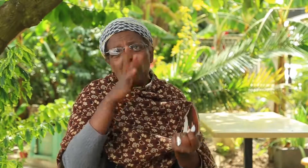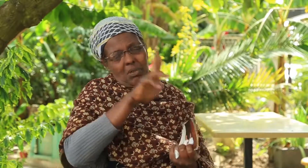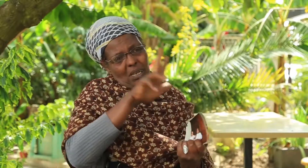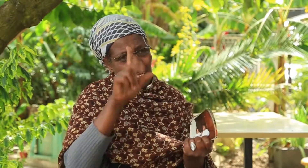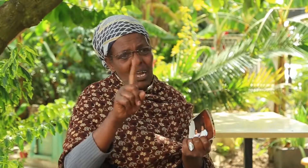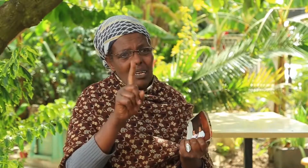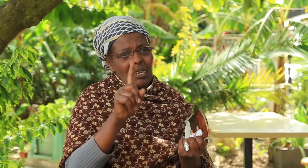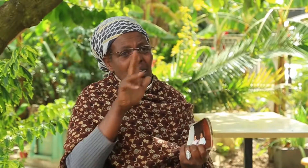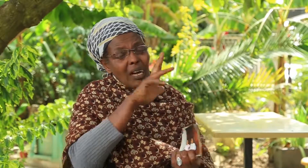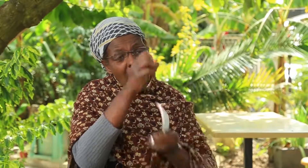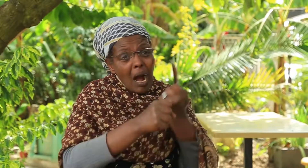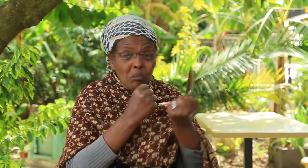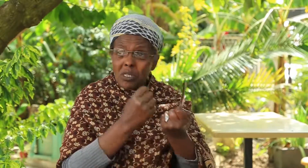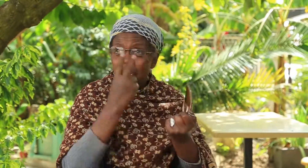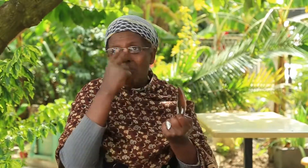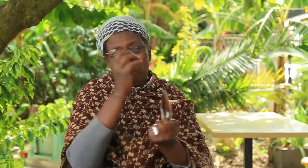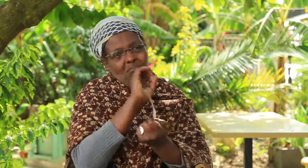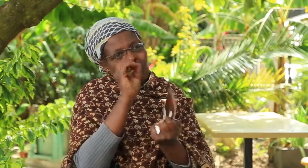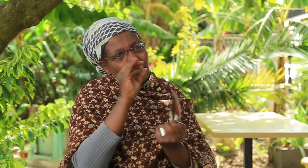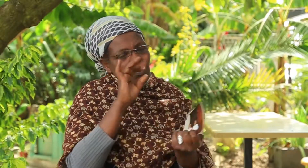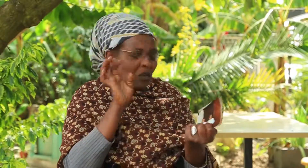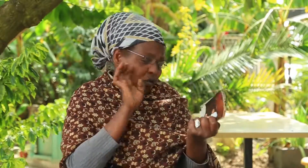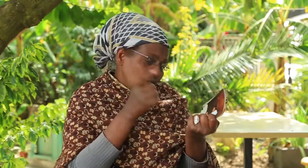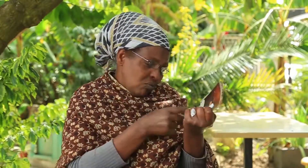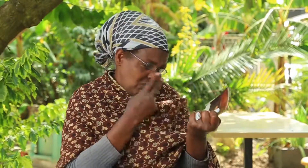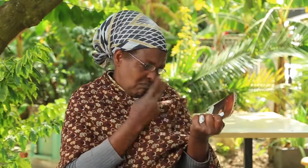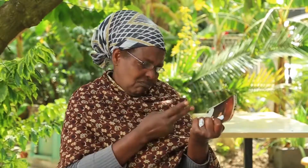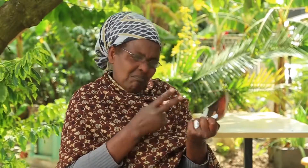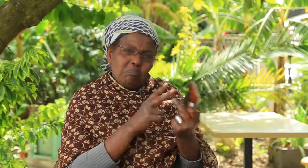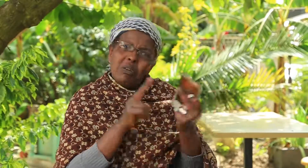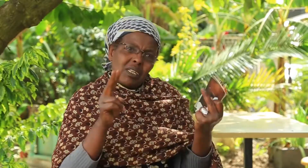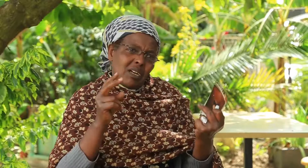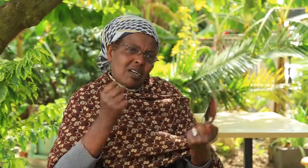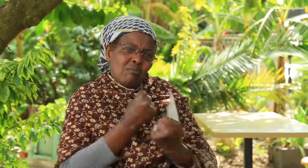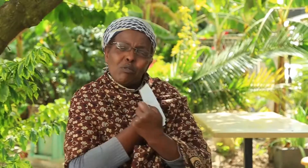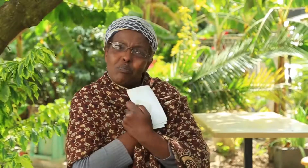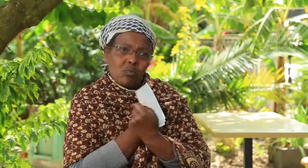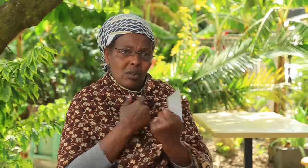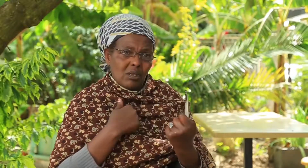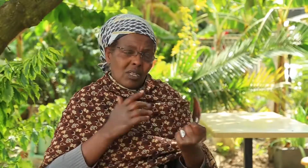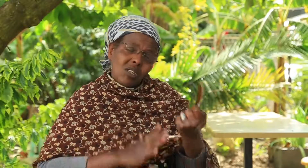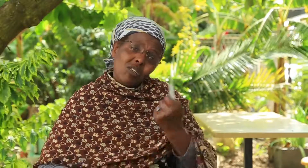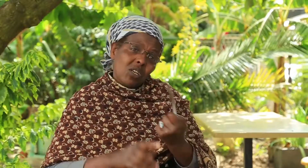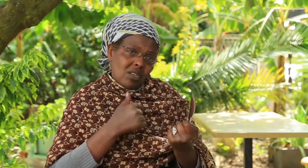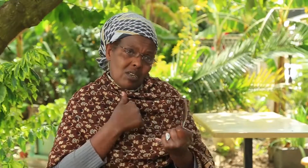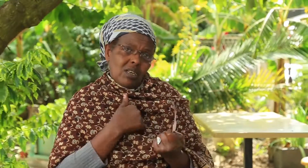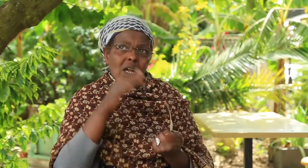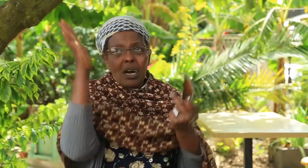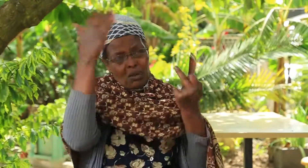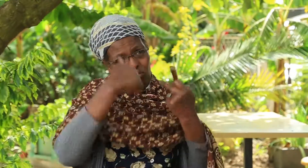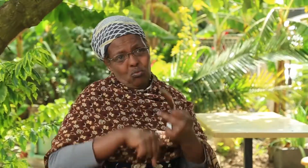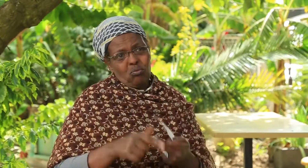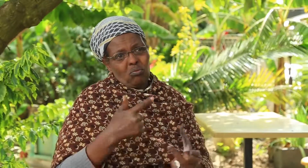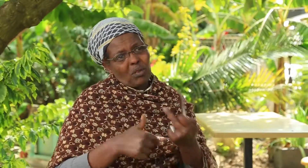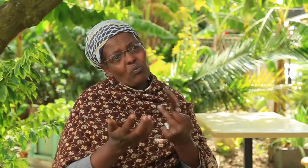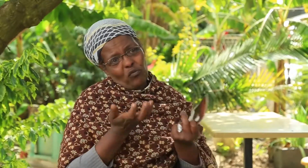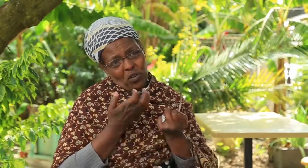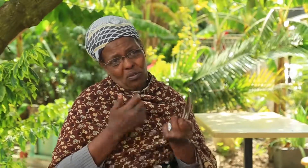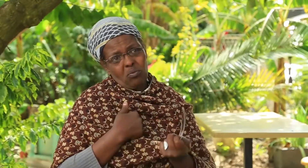ከተለያየን 31 ዓመት ሆኖናል። It has been 31 years since we divorced. I have never seen them. I only